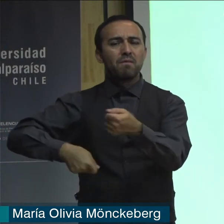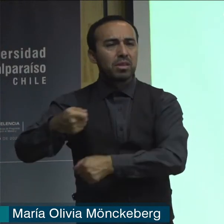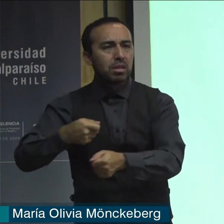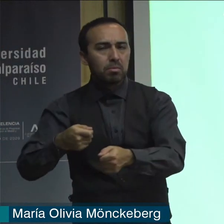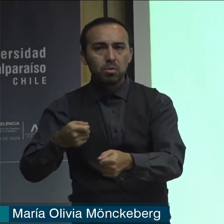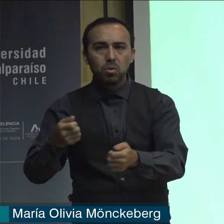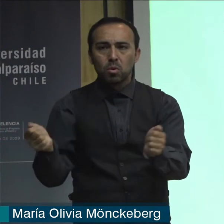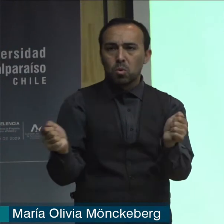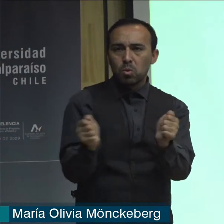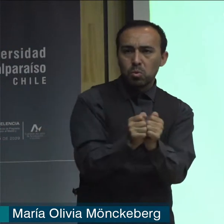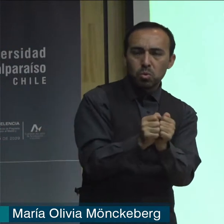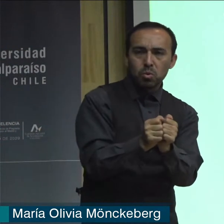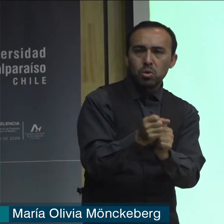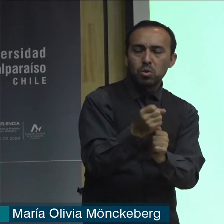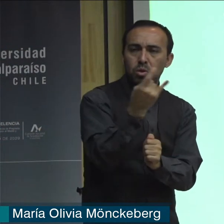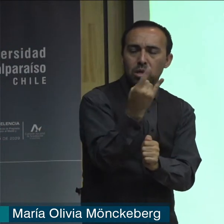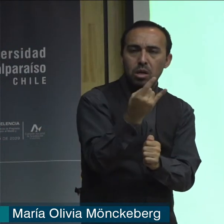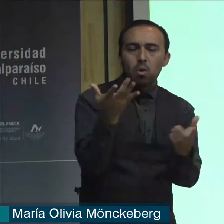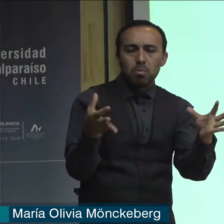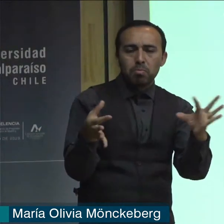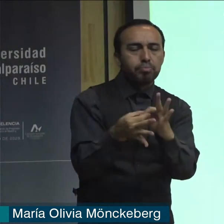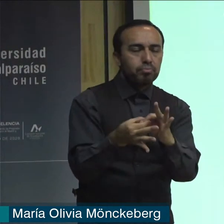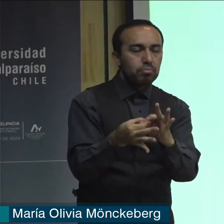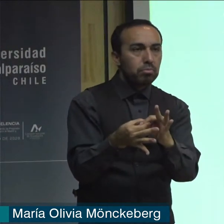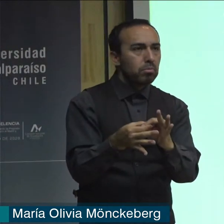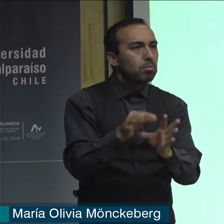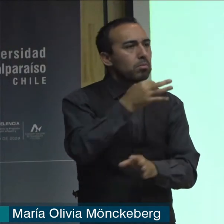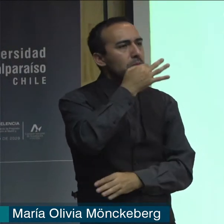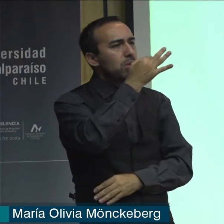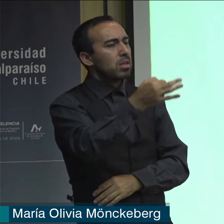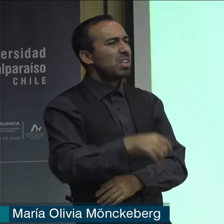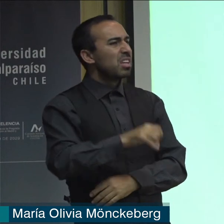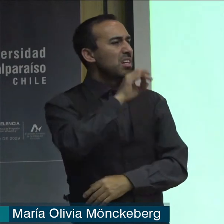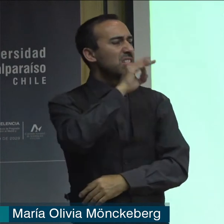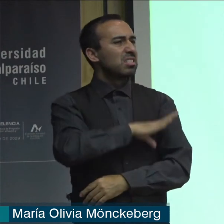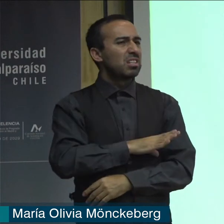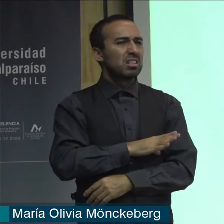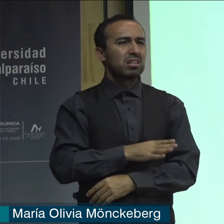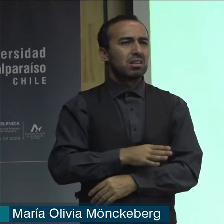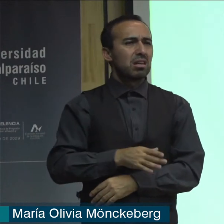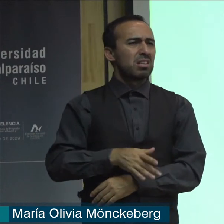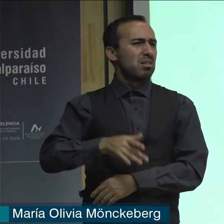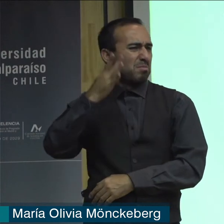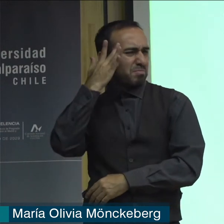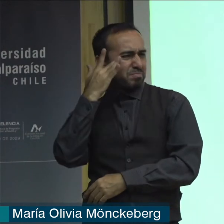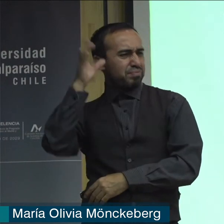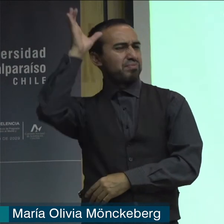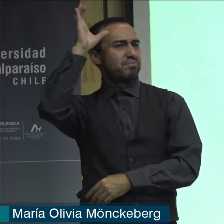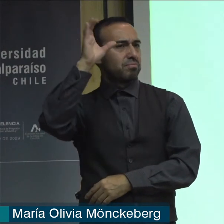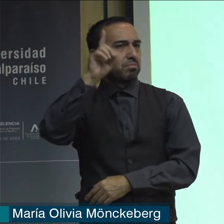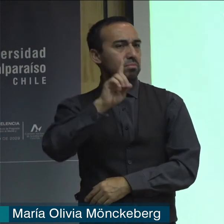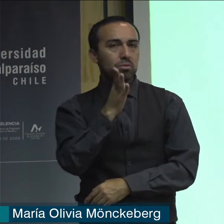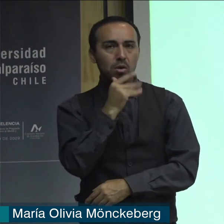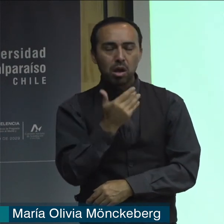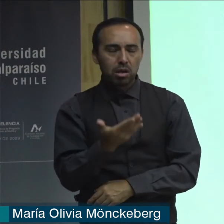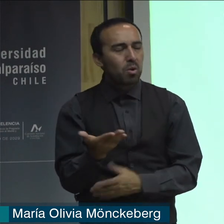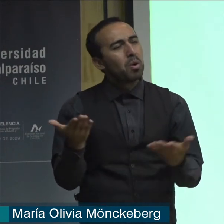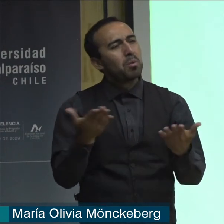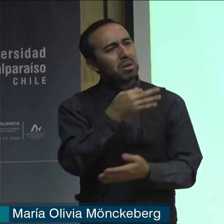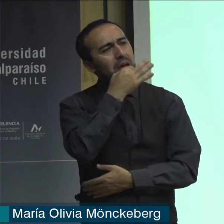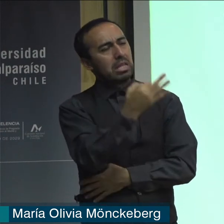con las universidades Cómo pueden decir de que en chile no existen las capacidades Yo creo que es cuestión de